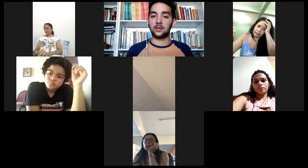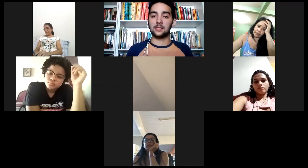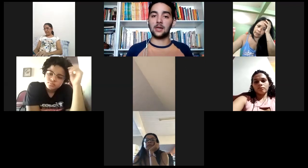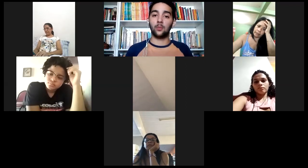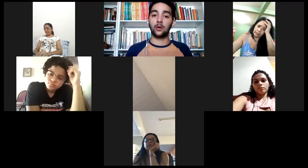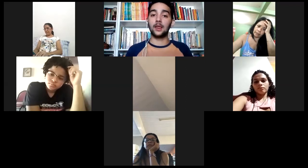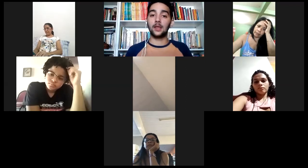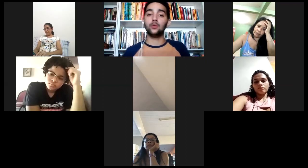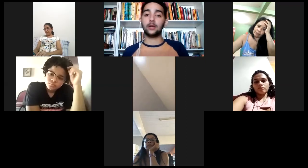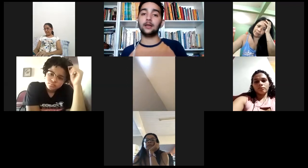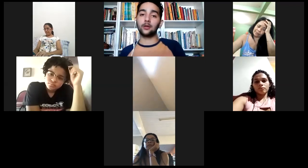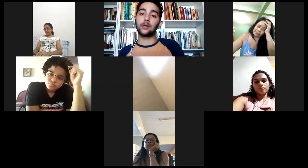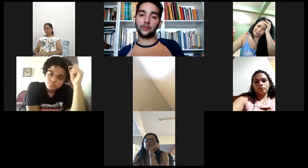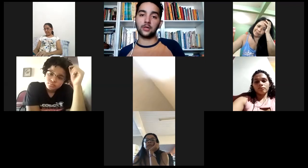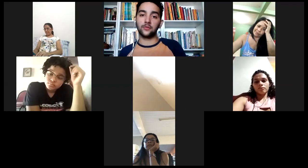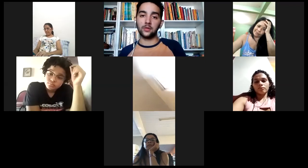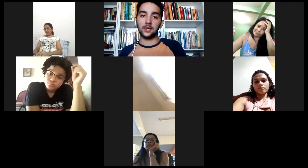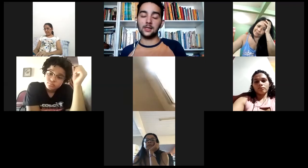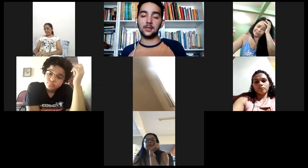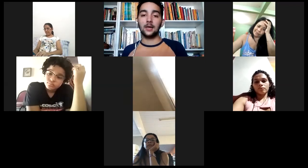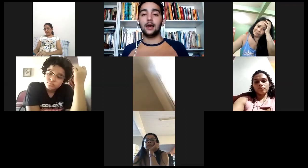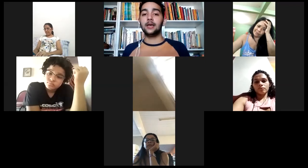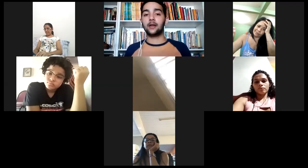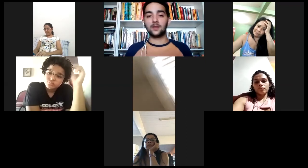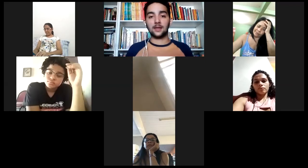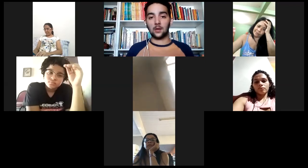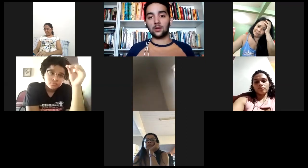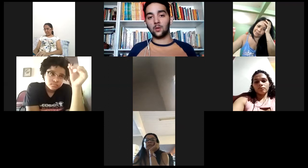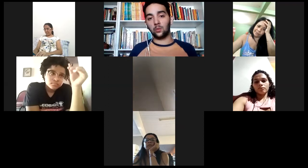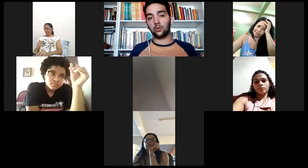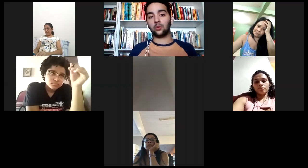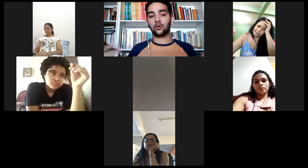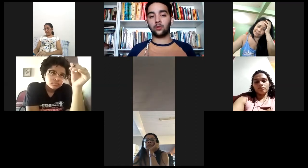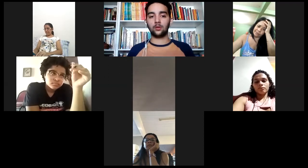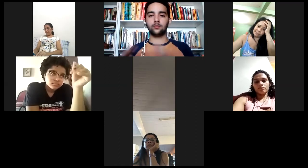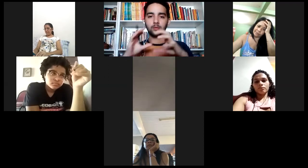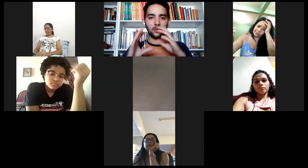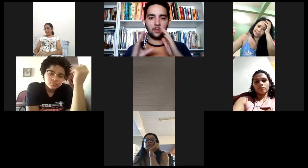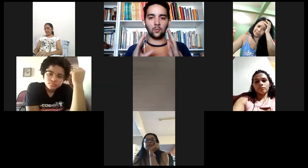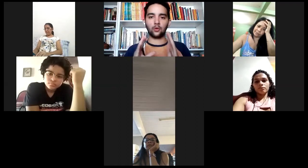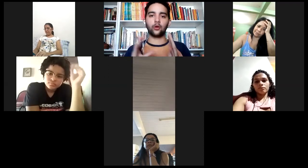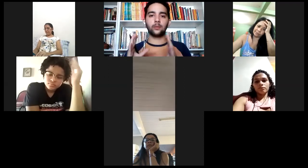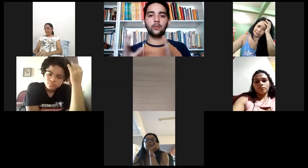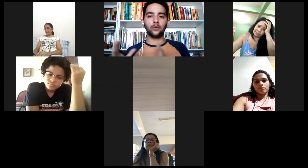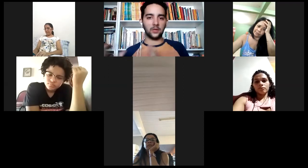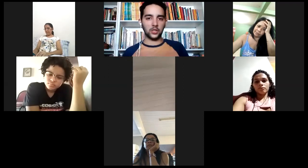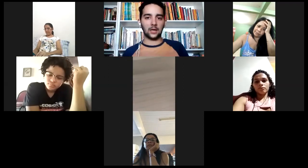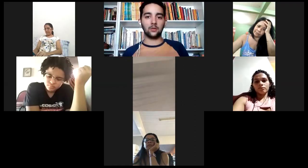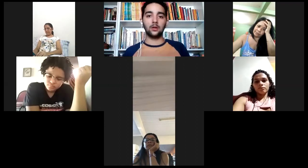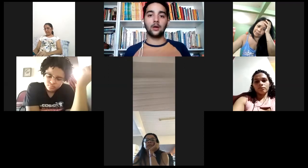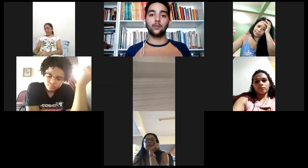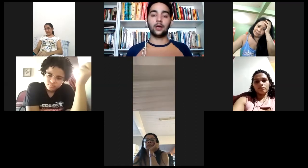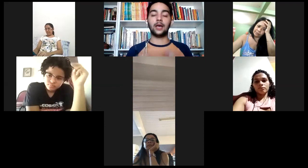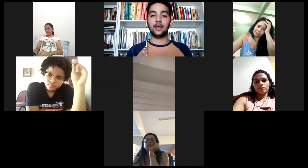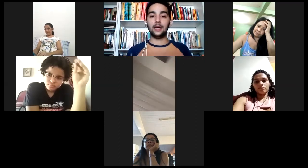vocês no presencial, porque não está dentro da apostila de vocês, e às vezes as aulas são muito tem um cronograma muito